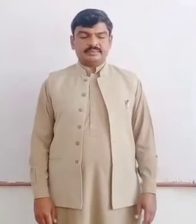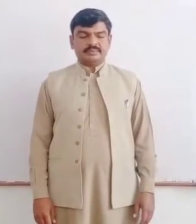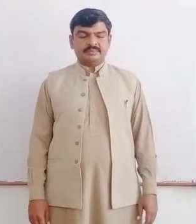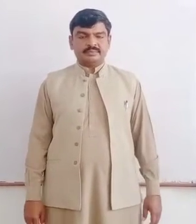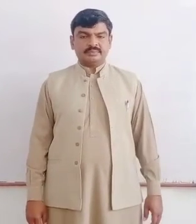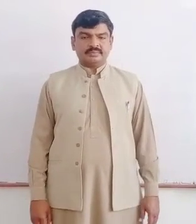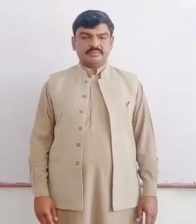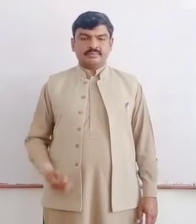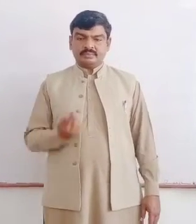जहरीली गैस,